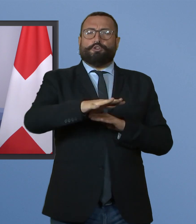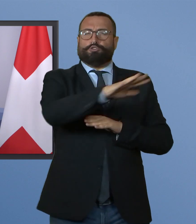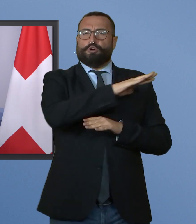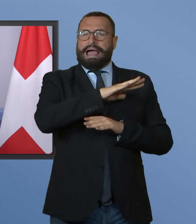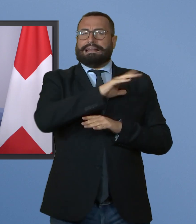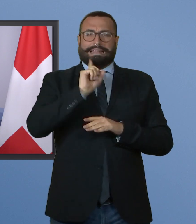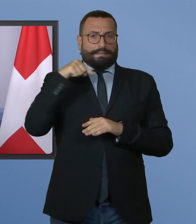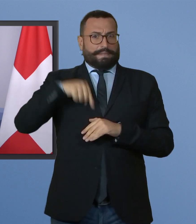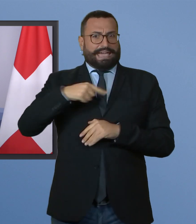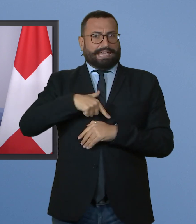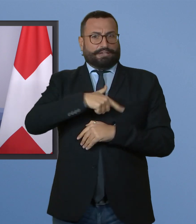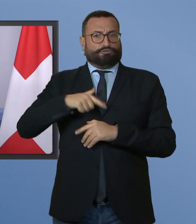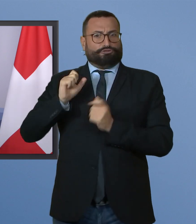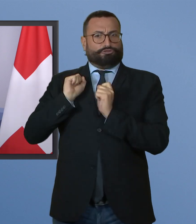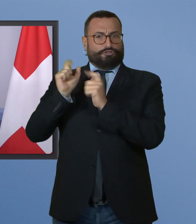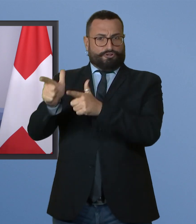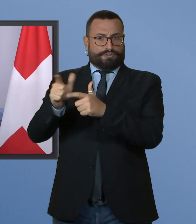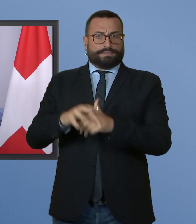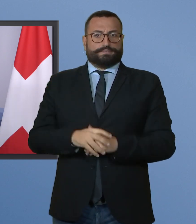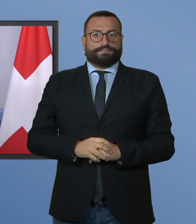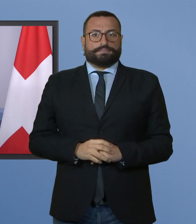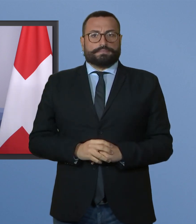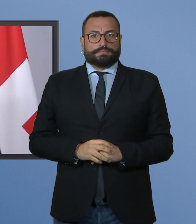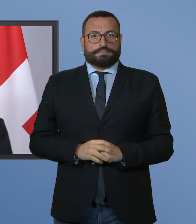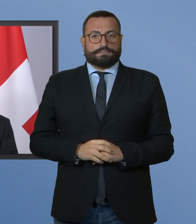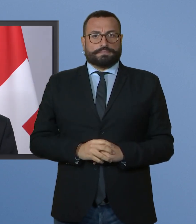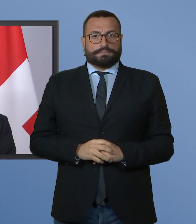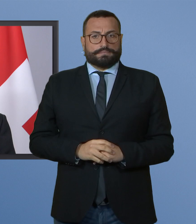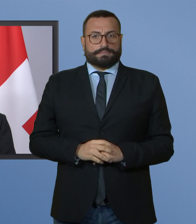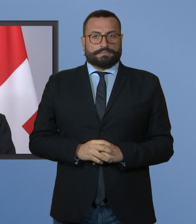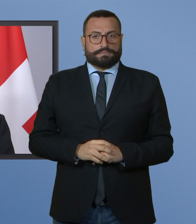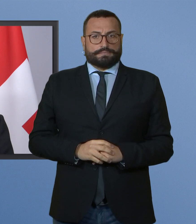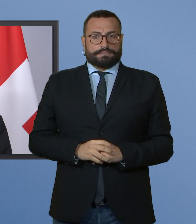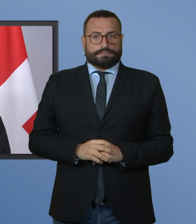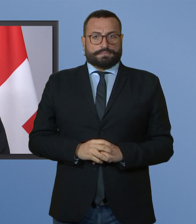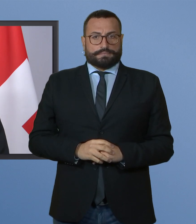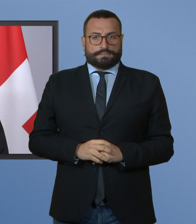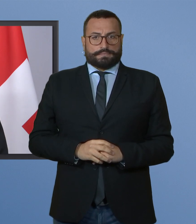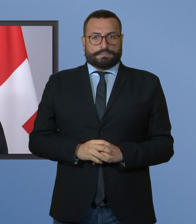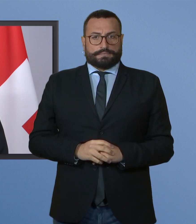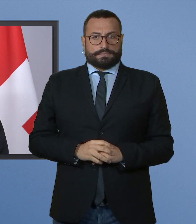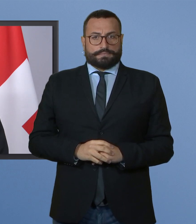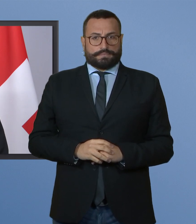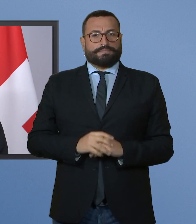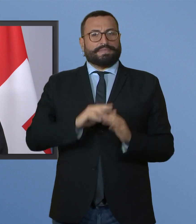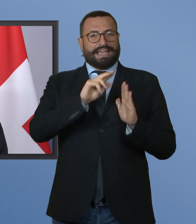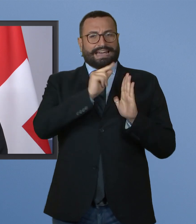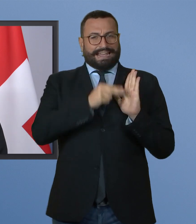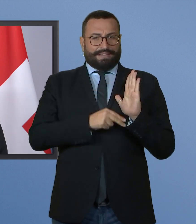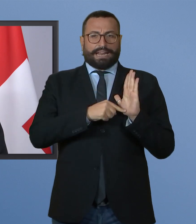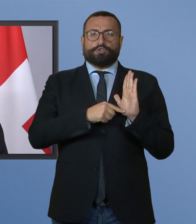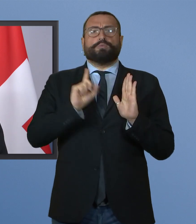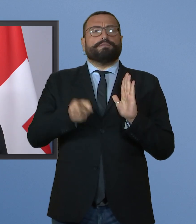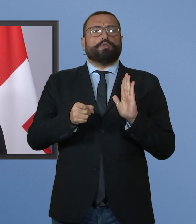indonesiano rispetto ai concorrenti di altri paesi le comete e il referendum è stato indetto